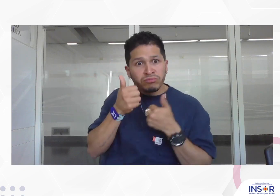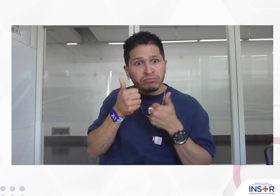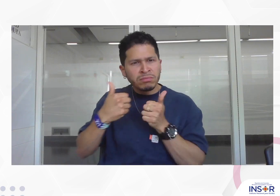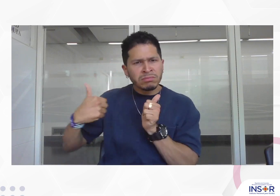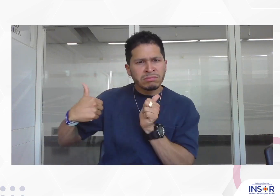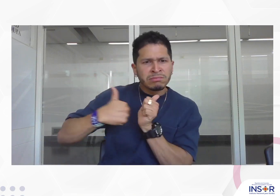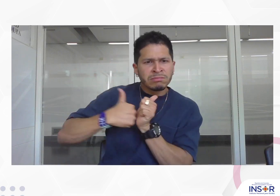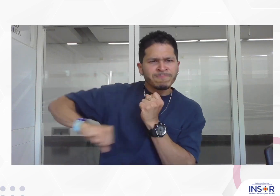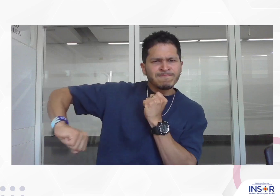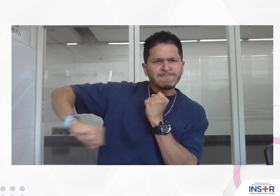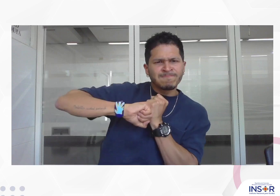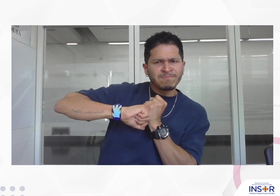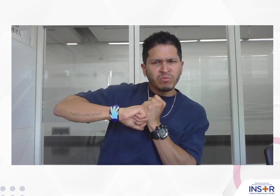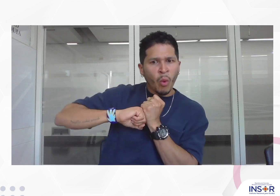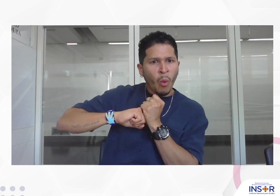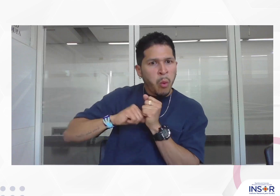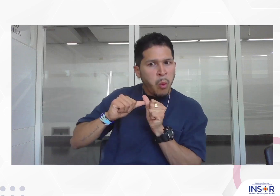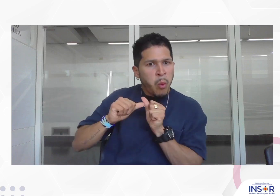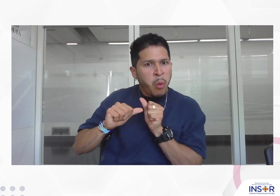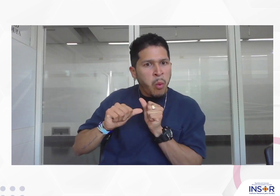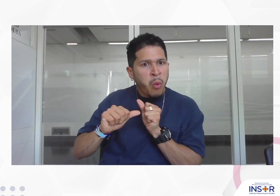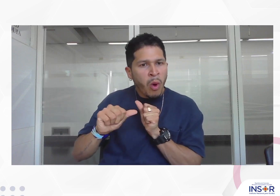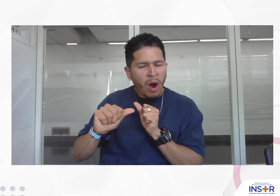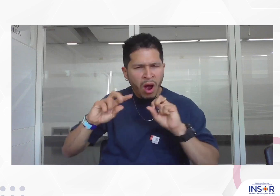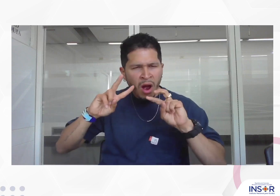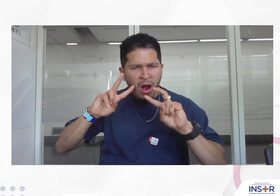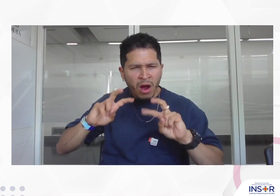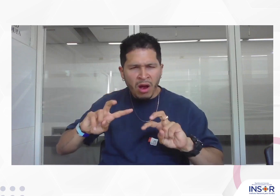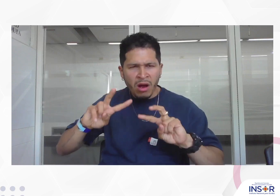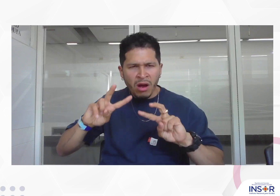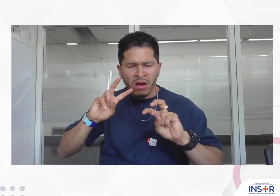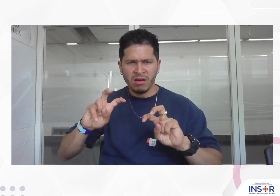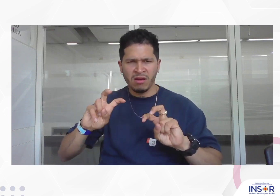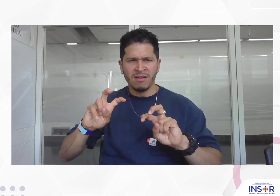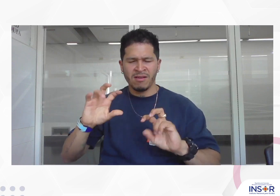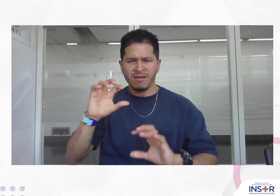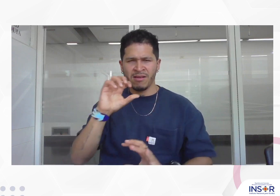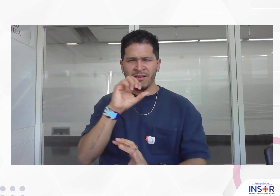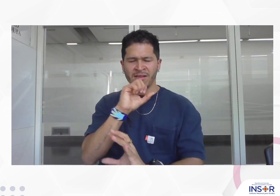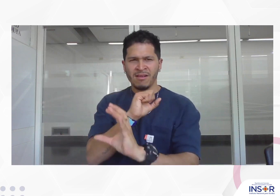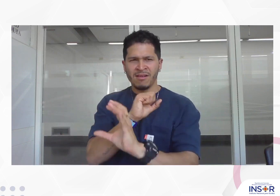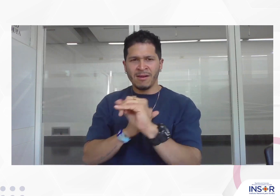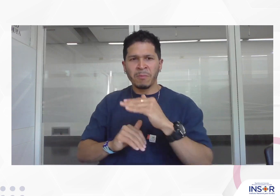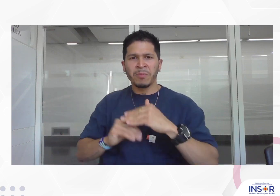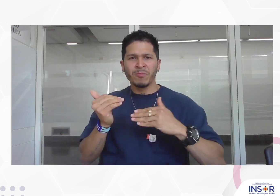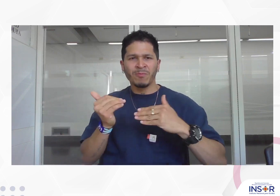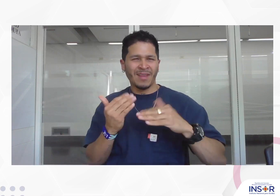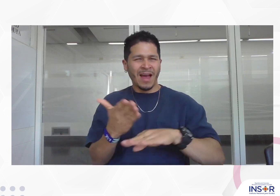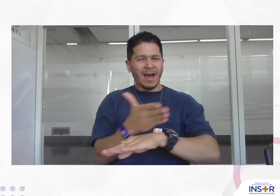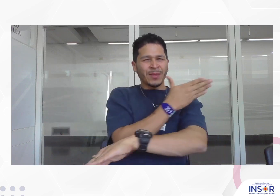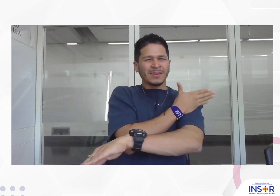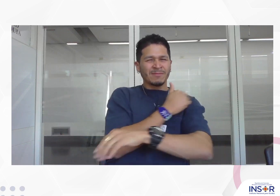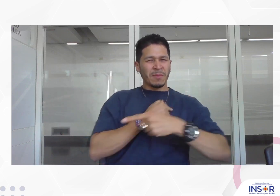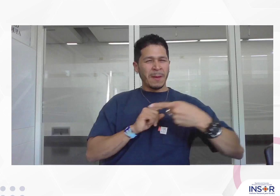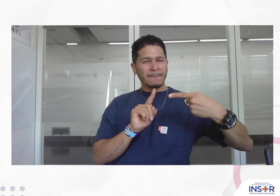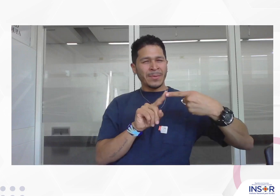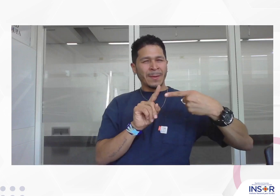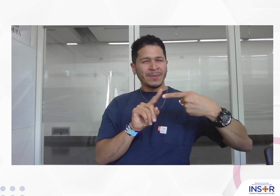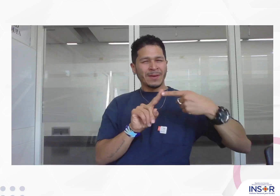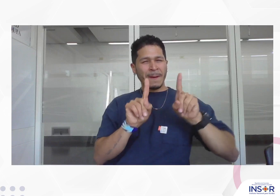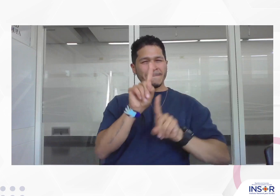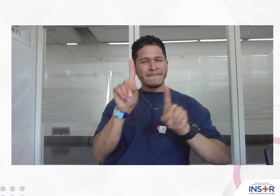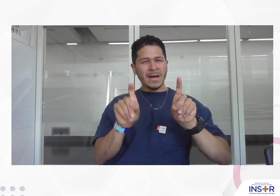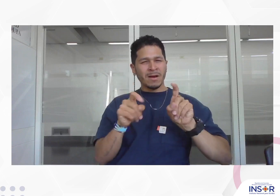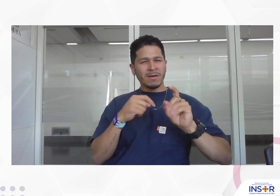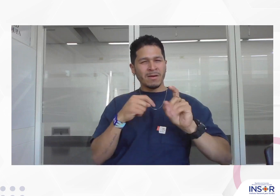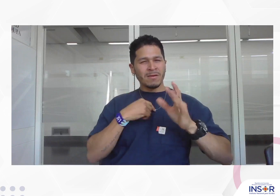y iniciar allí esa construcción, obviamente en compañía, en asesoría de un docente que me fue ayudando